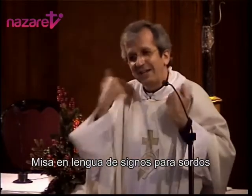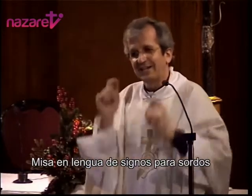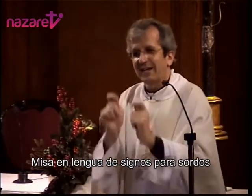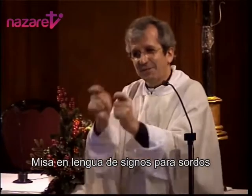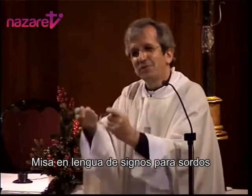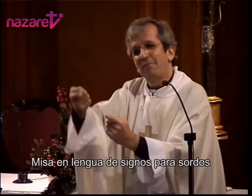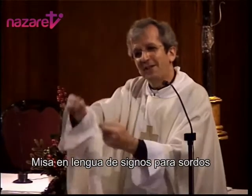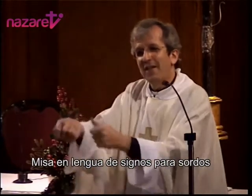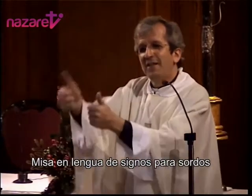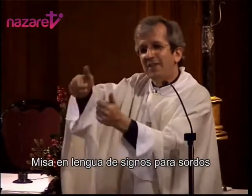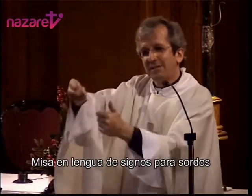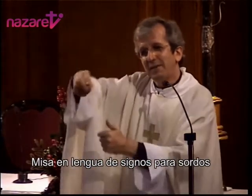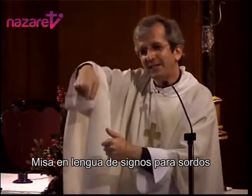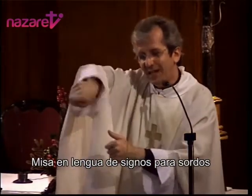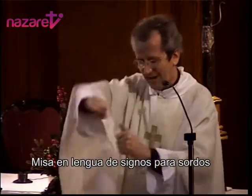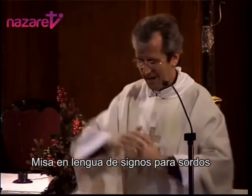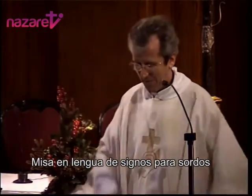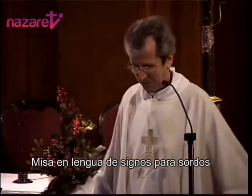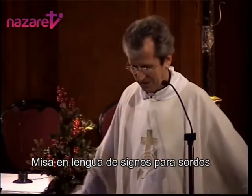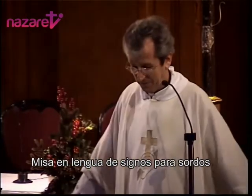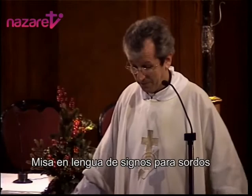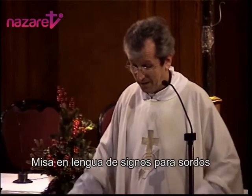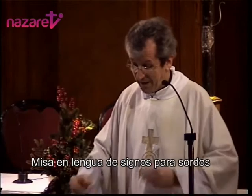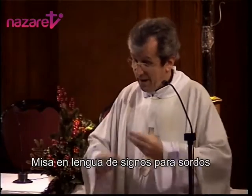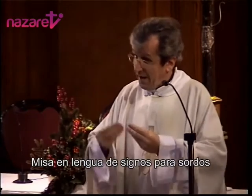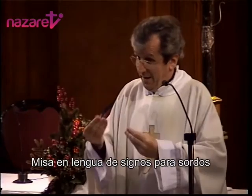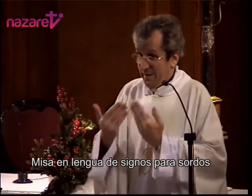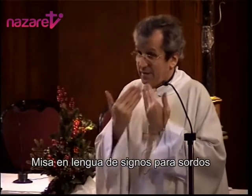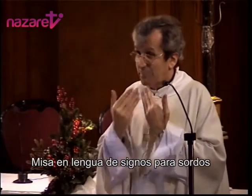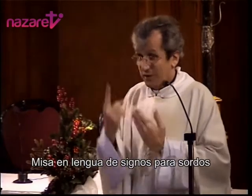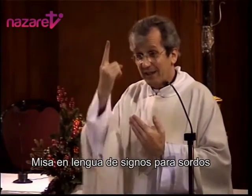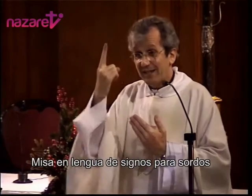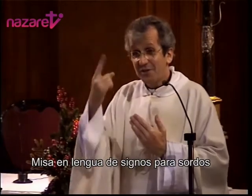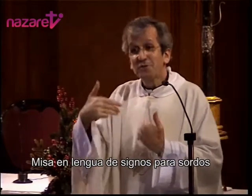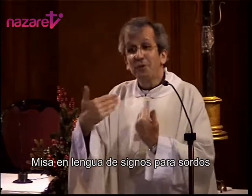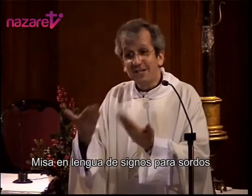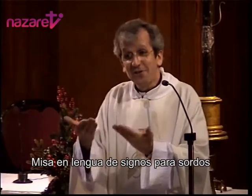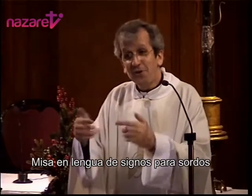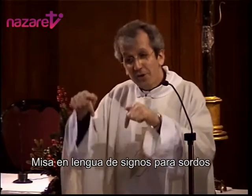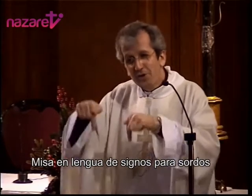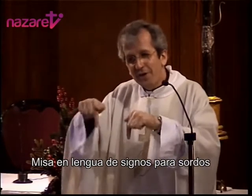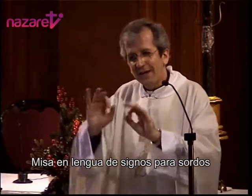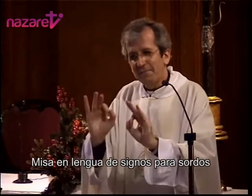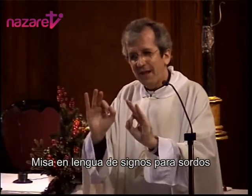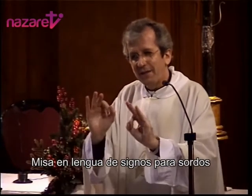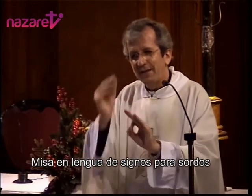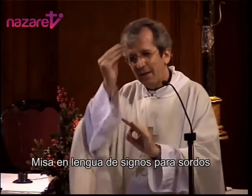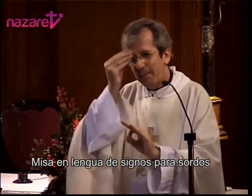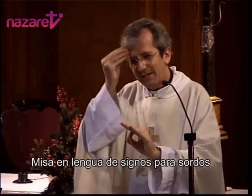esta responsabilidad de administrar el bautismo. Demos gracias a Dios por este don y hoy especialmente